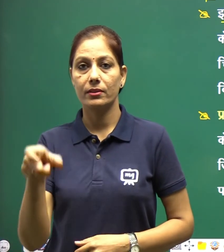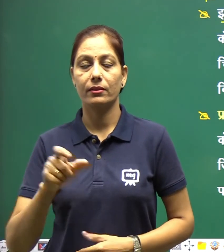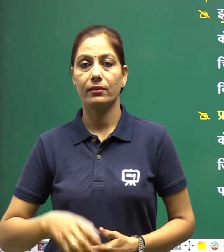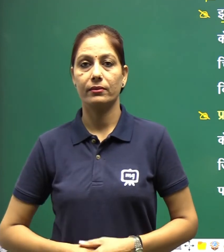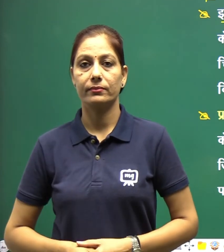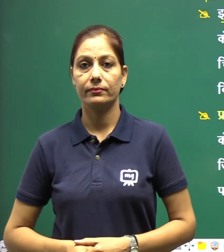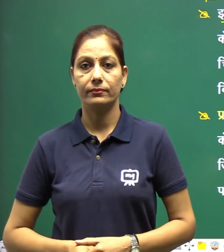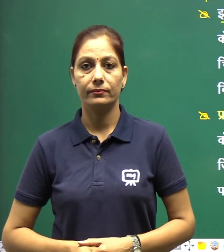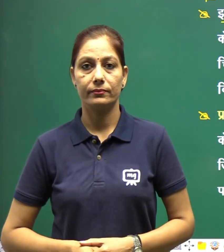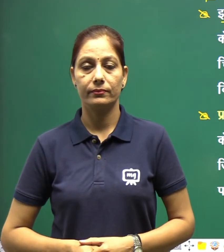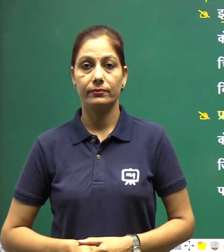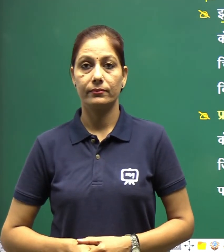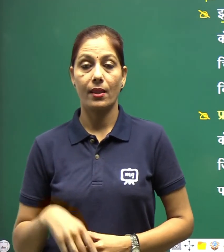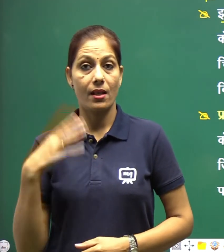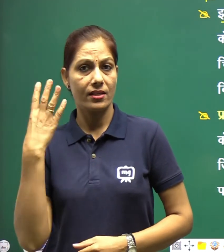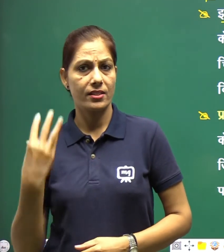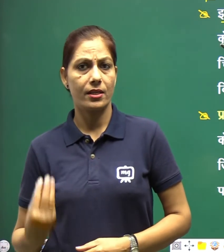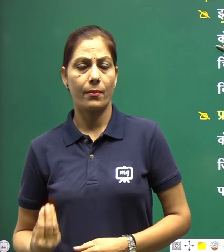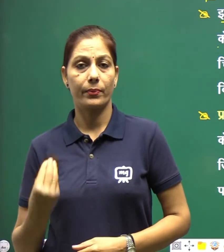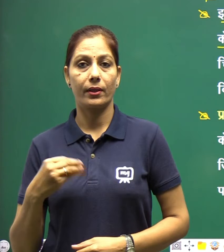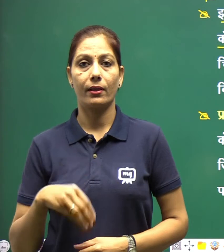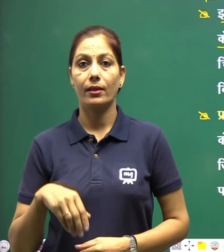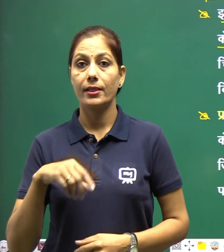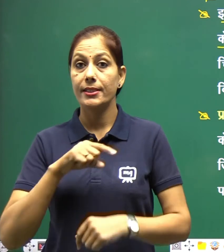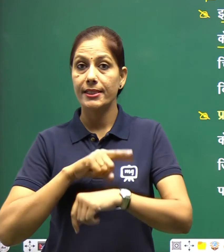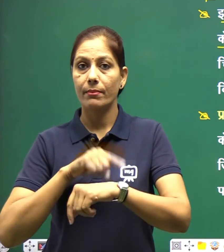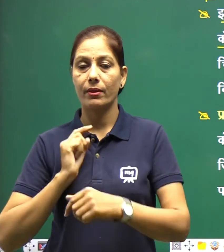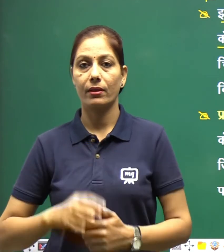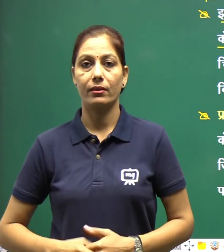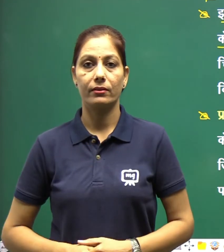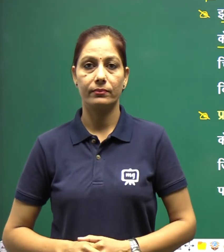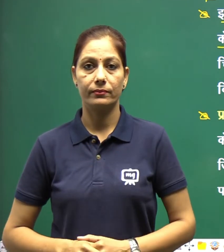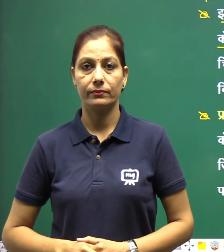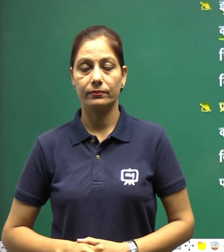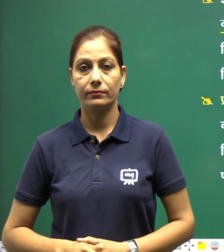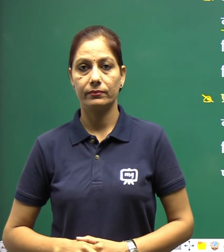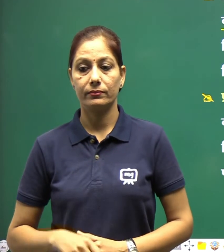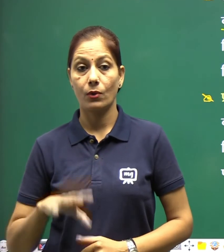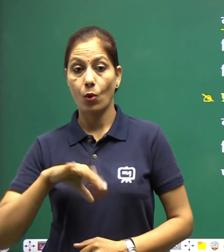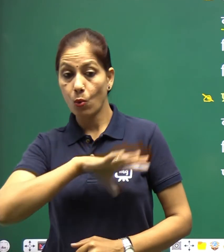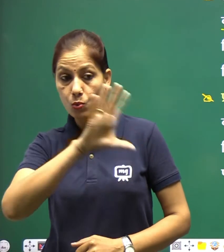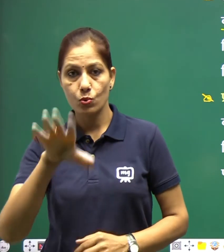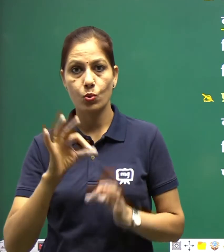संध्या के समय के सौंदर्य का